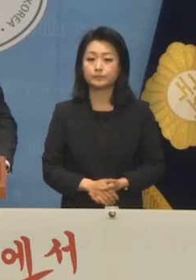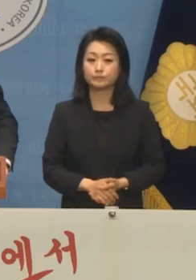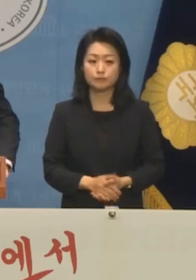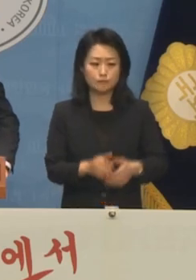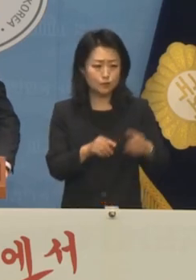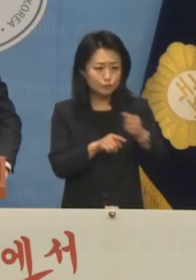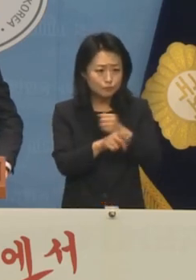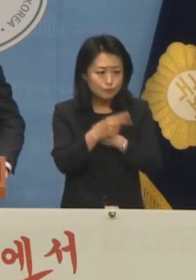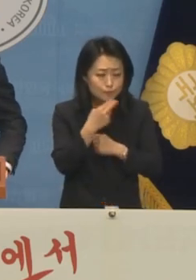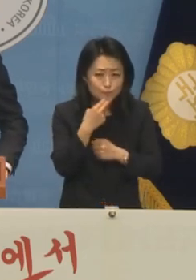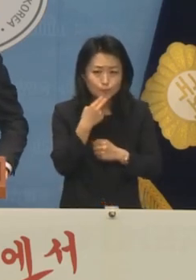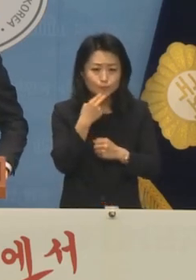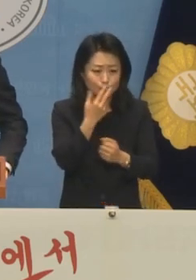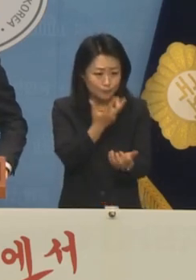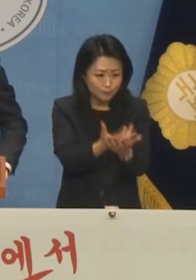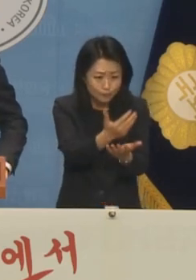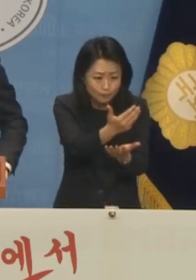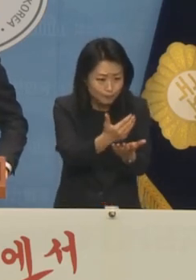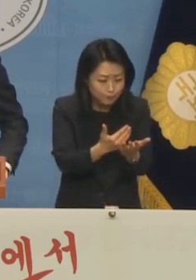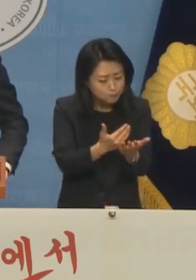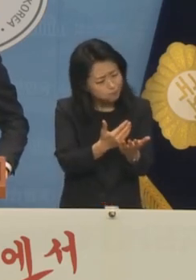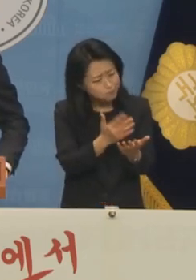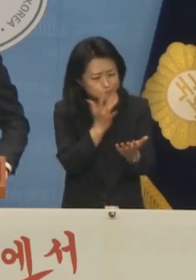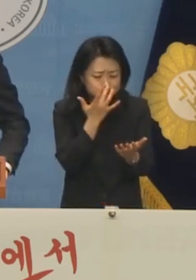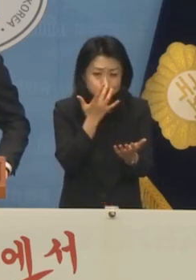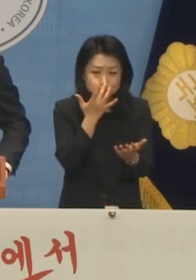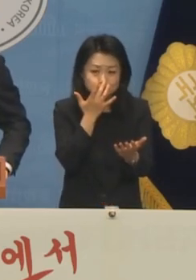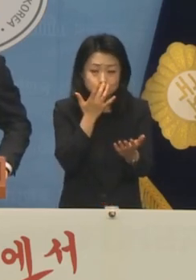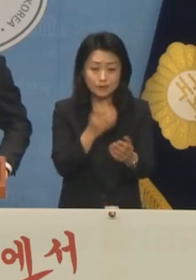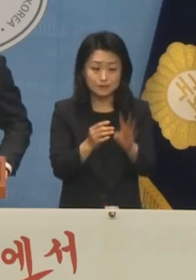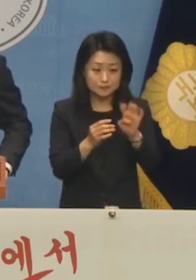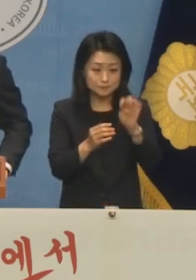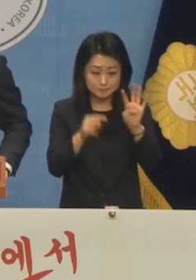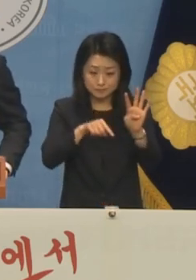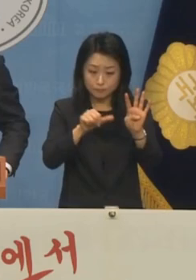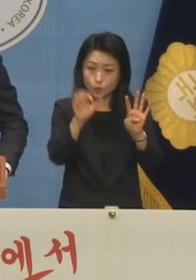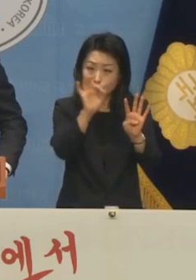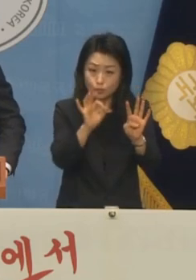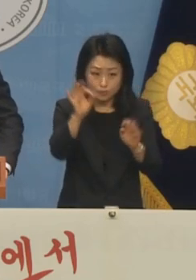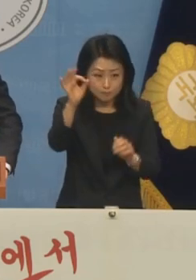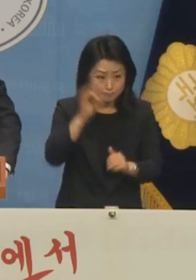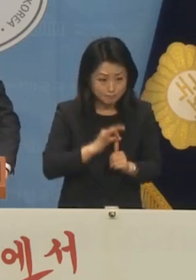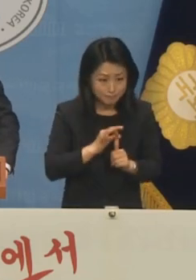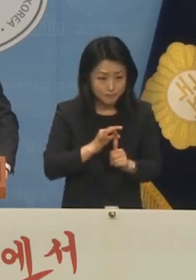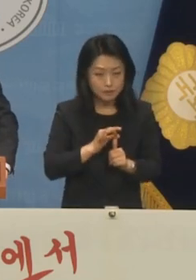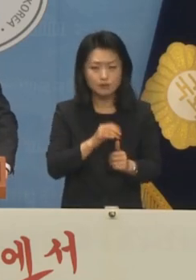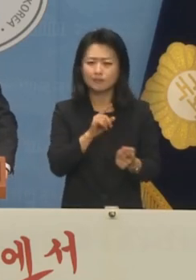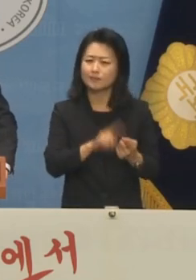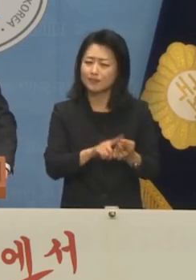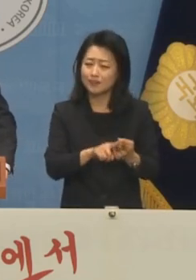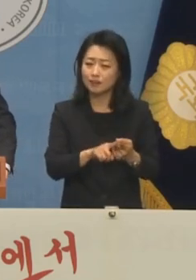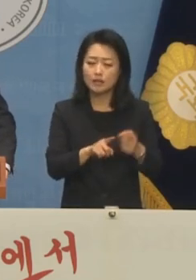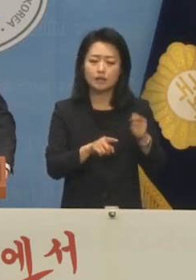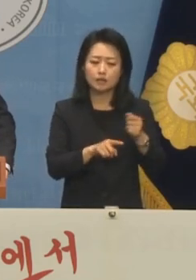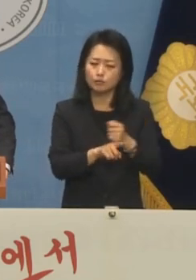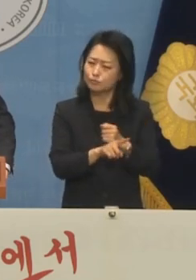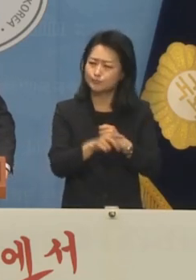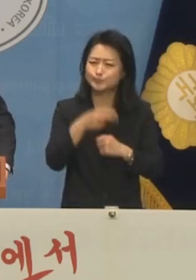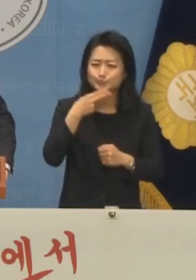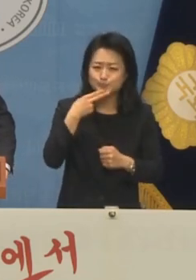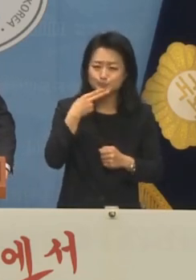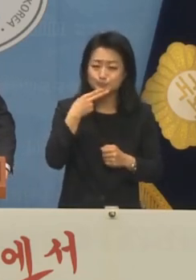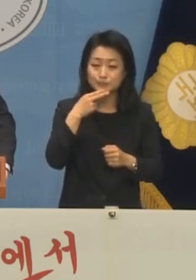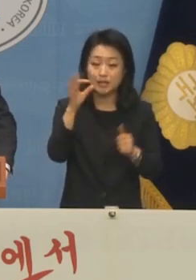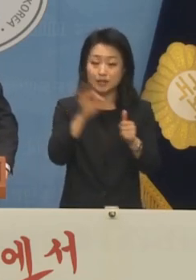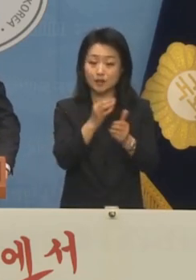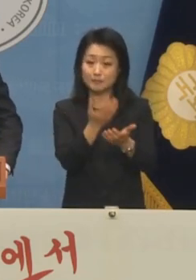근거도 없고 족보도 없는 소득대체율 44.5%는 다음과 같은 이유로